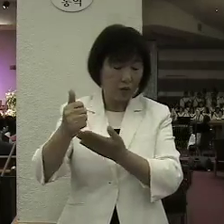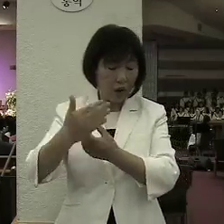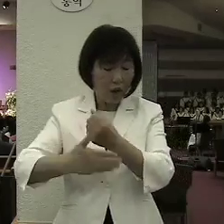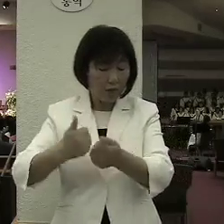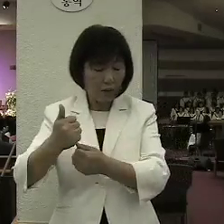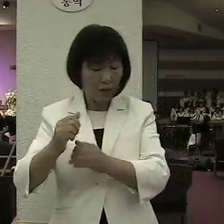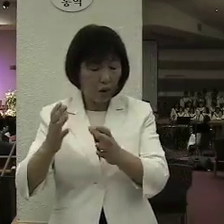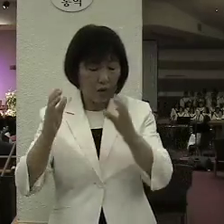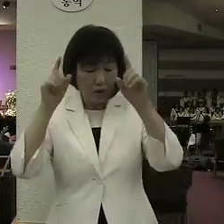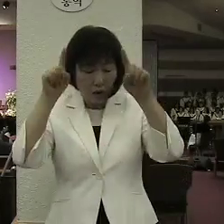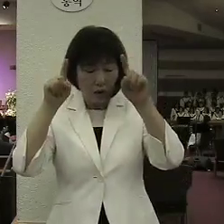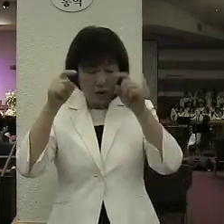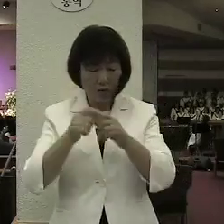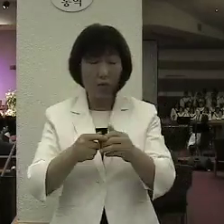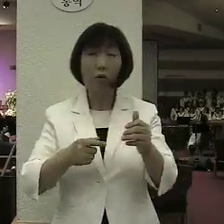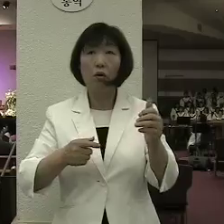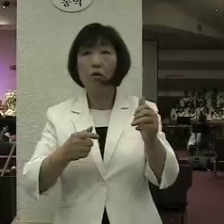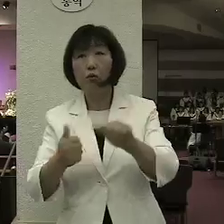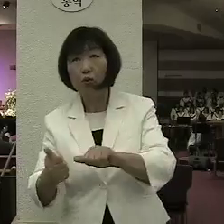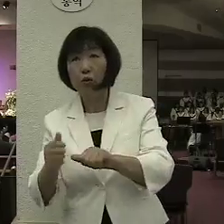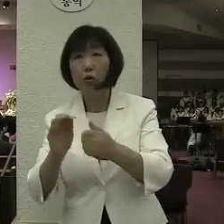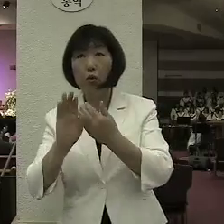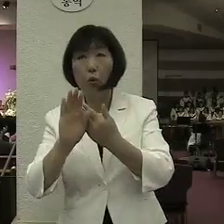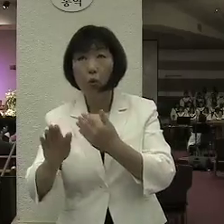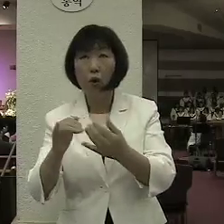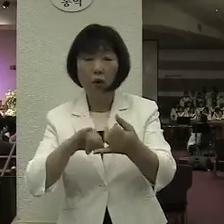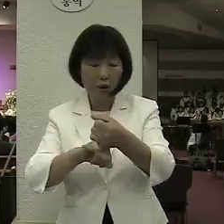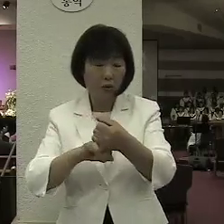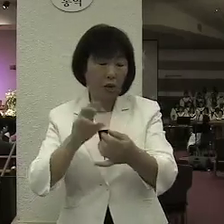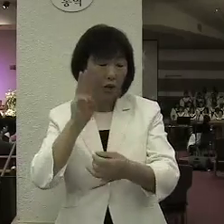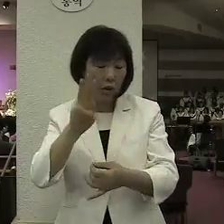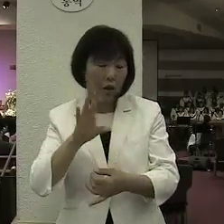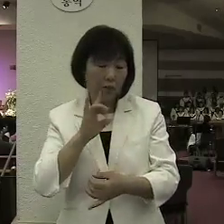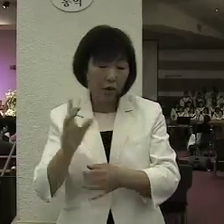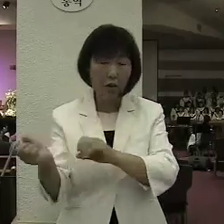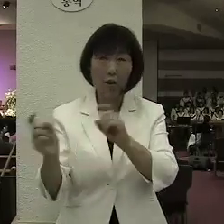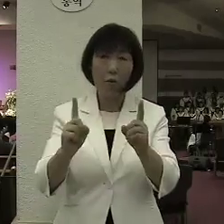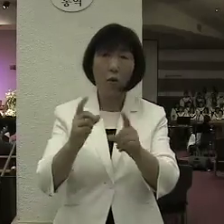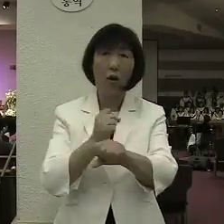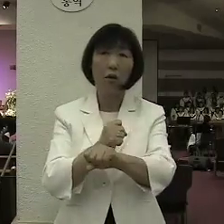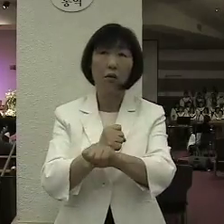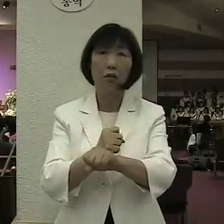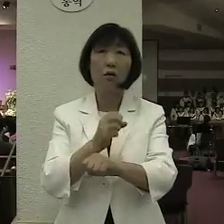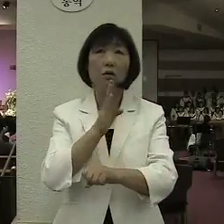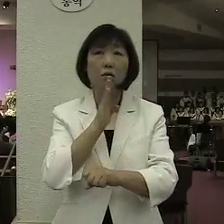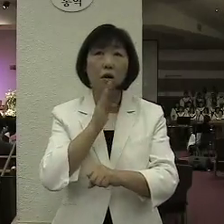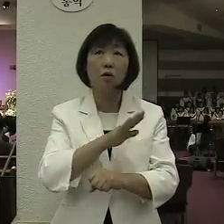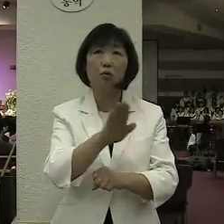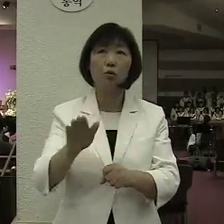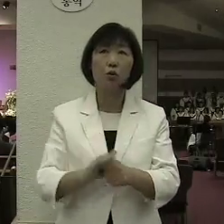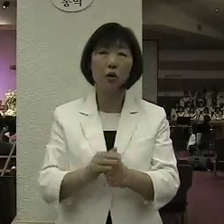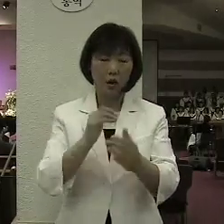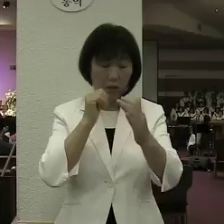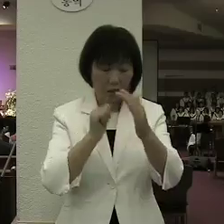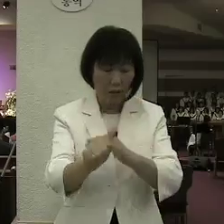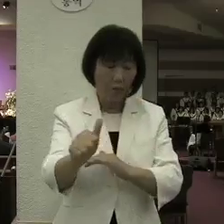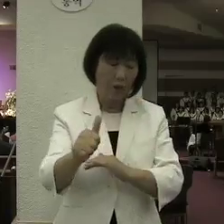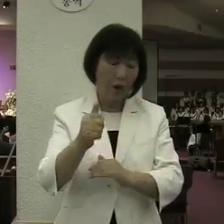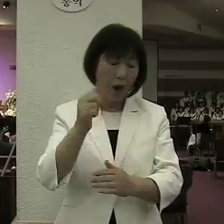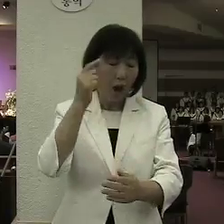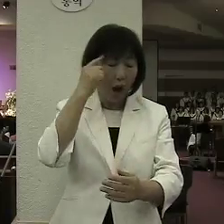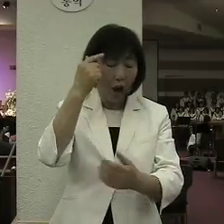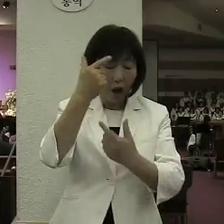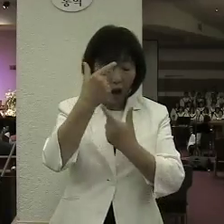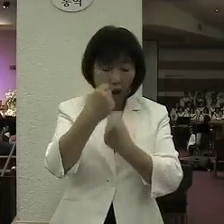하나님의 백성들이 하나님 앞에 와서 제사 드리려고 해도 자신이 드리지 못했습니다. 제사장을 통해서만 드려야만 됐습니다.